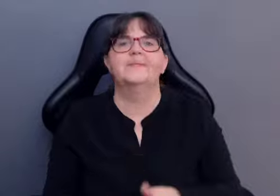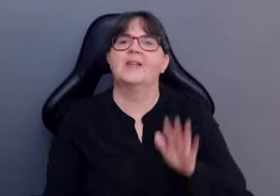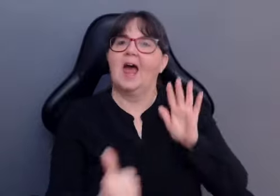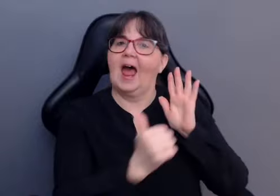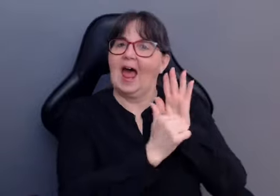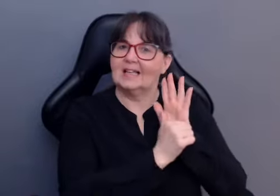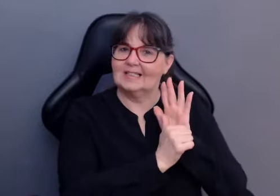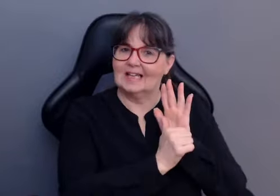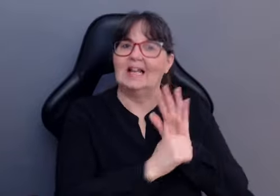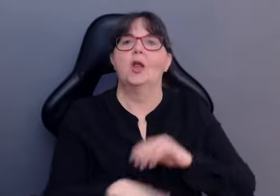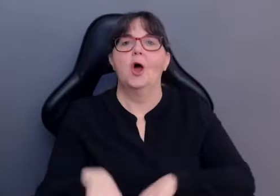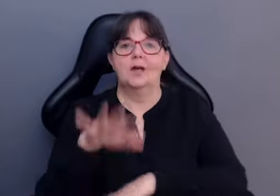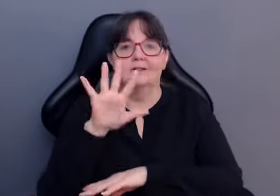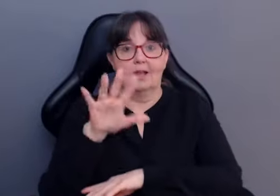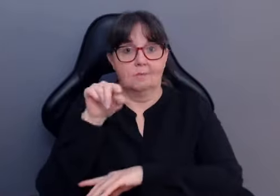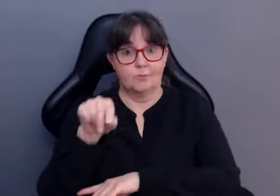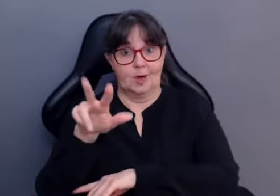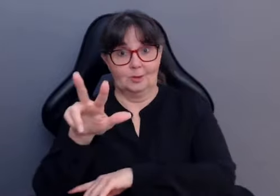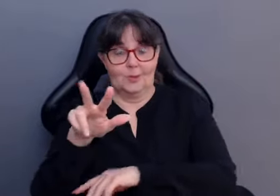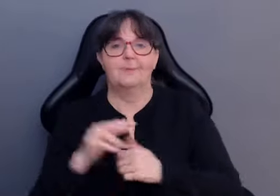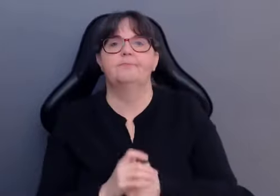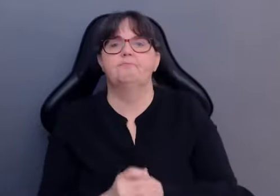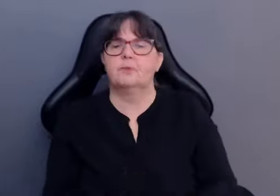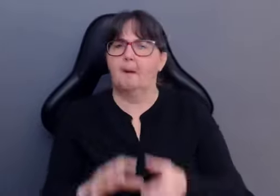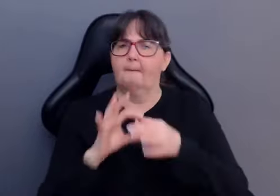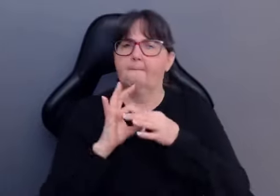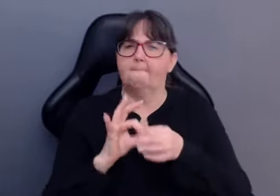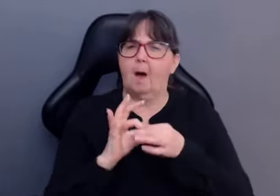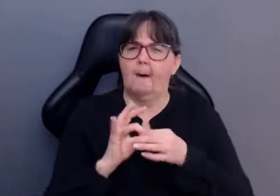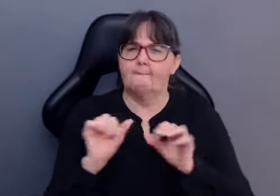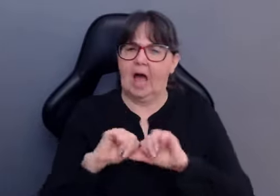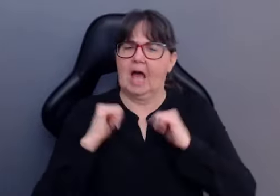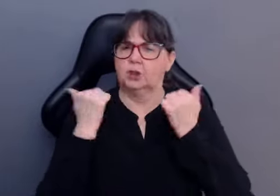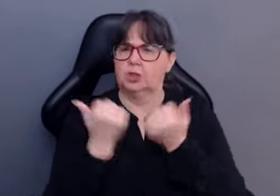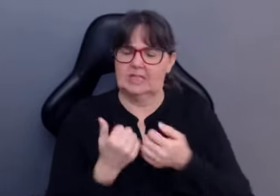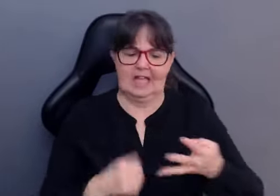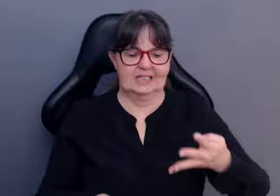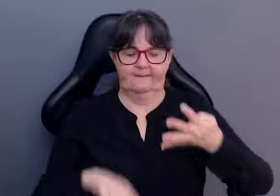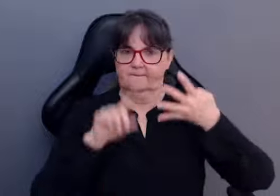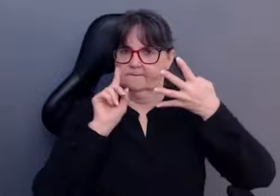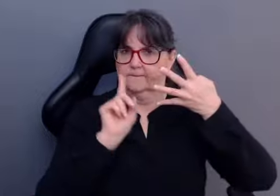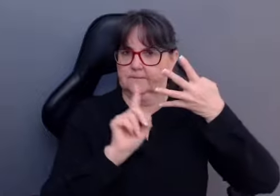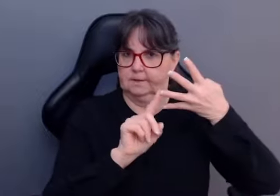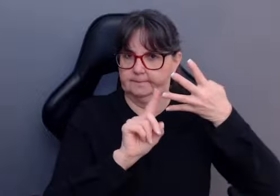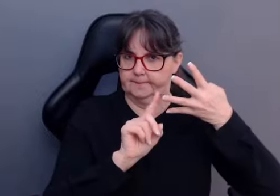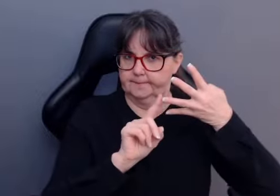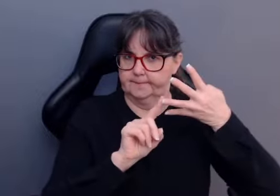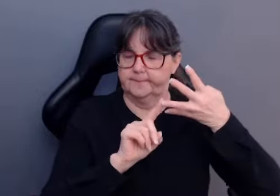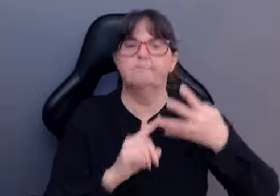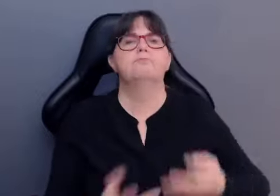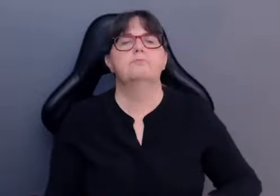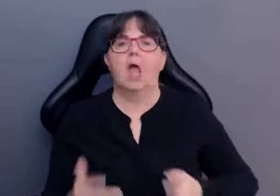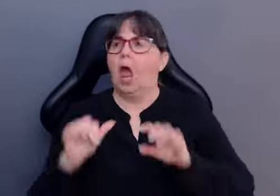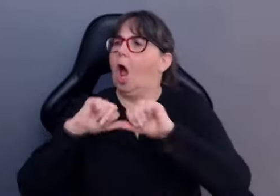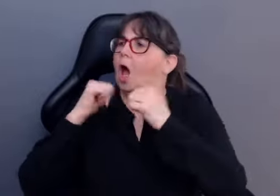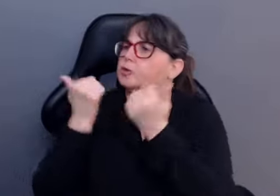Article 5.3. Membres associatifs. Toute association de personnes sourdes